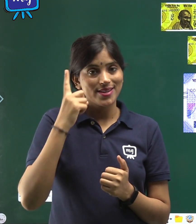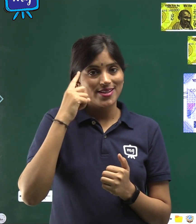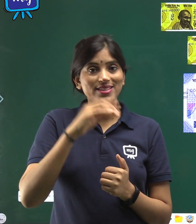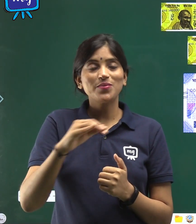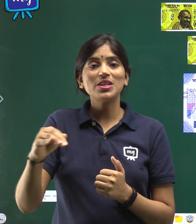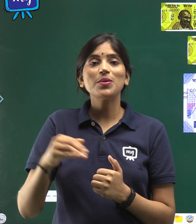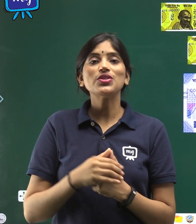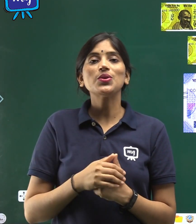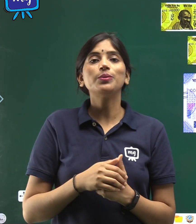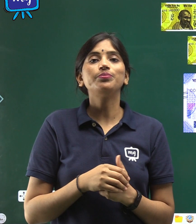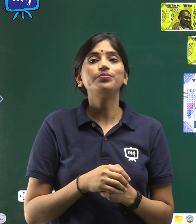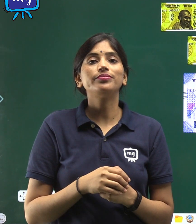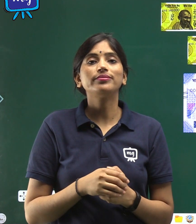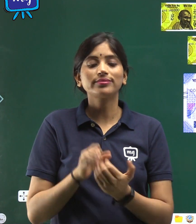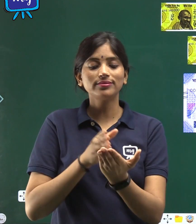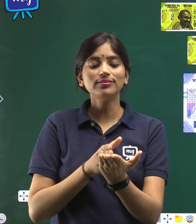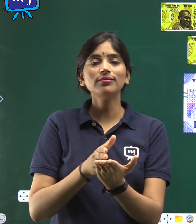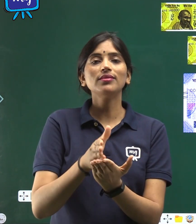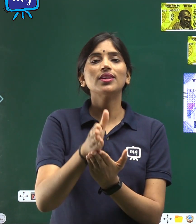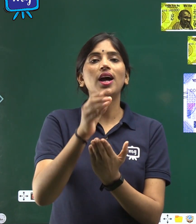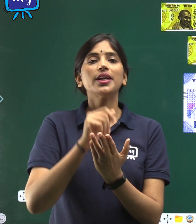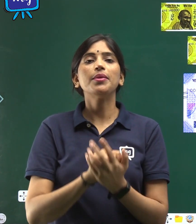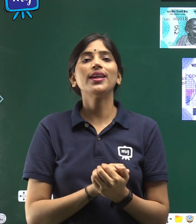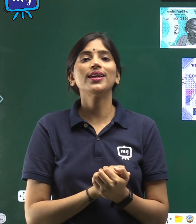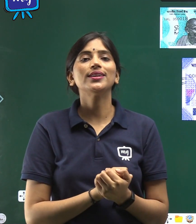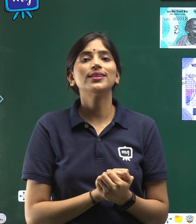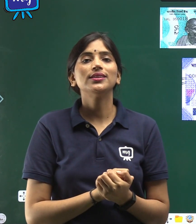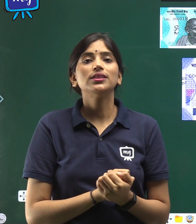समझे बच्चों? आगे बढ़ें।